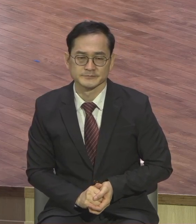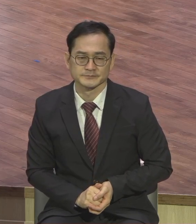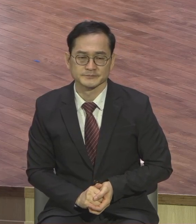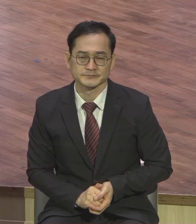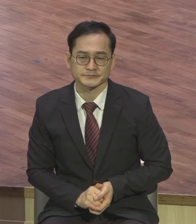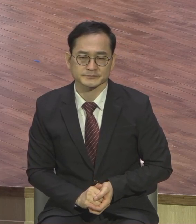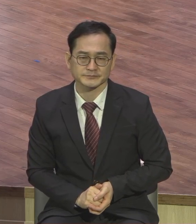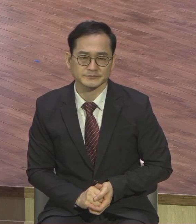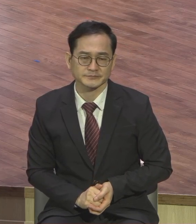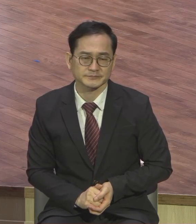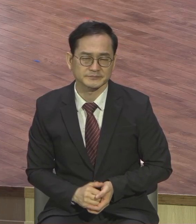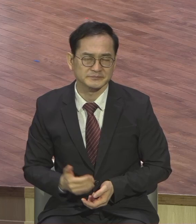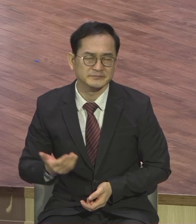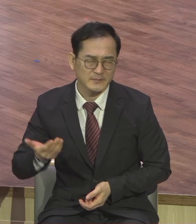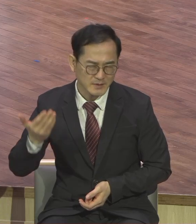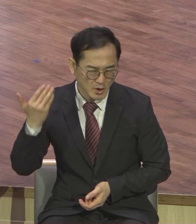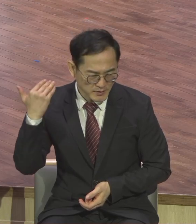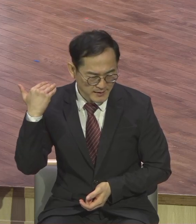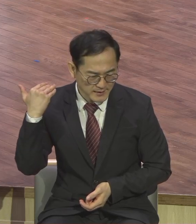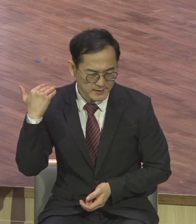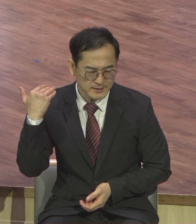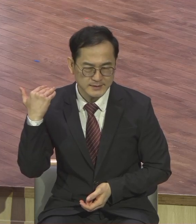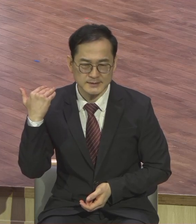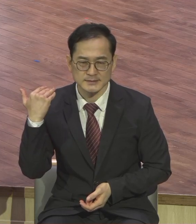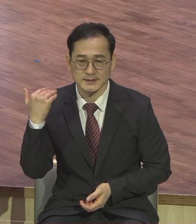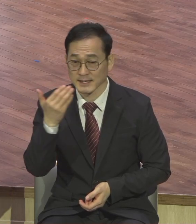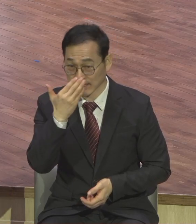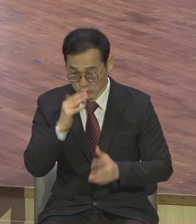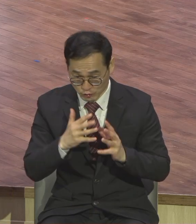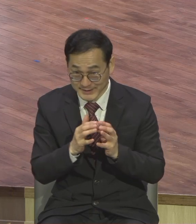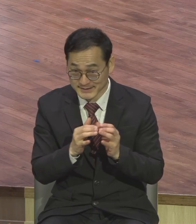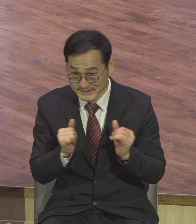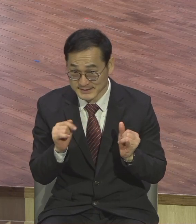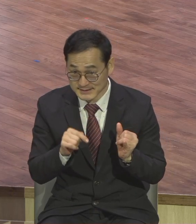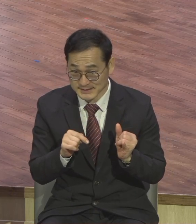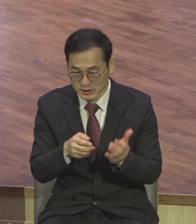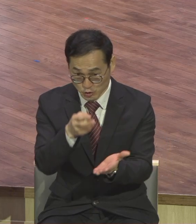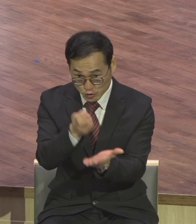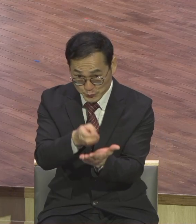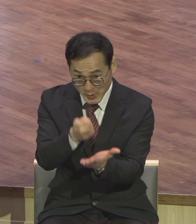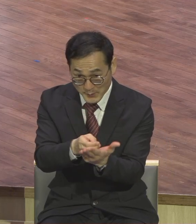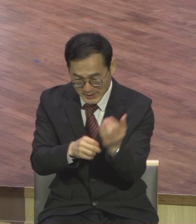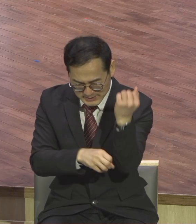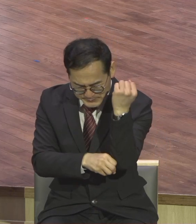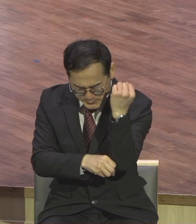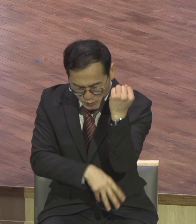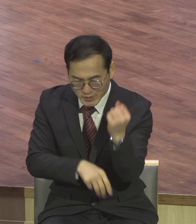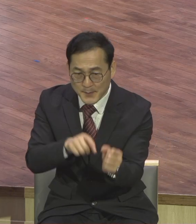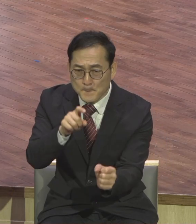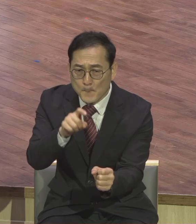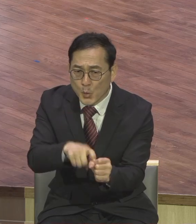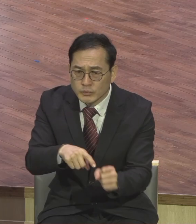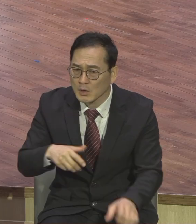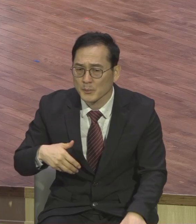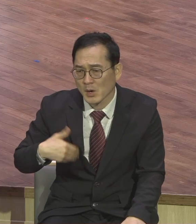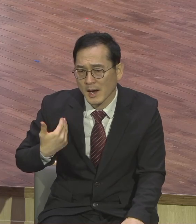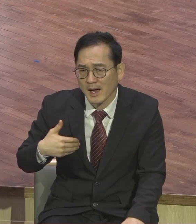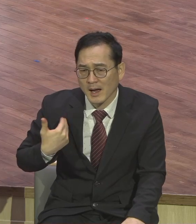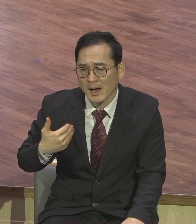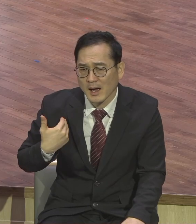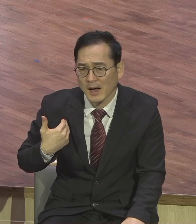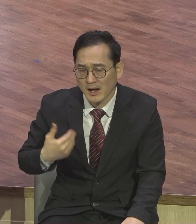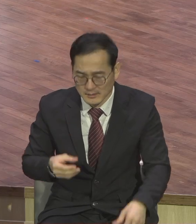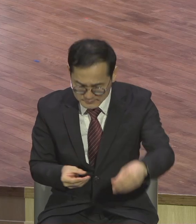그 당시 안타깝게도 이 유대인들은요, 율법의 본질적인 목적을 놓친 채